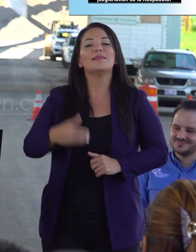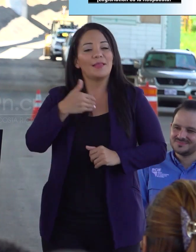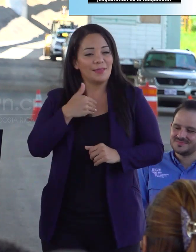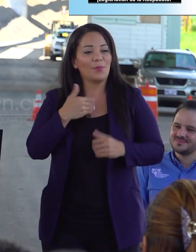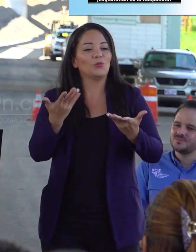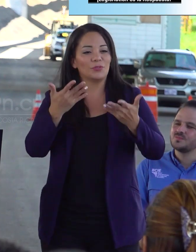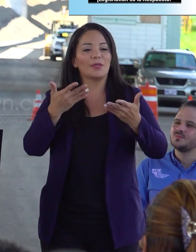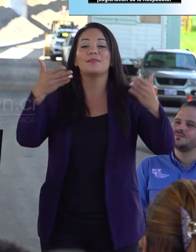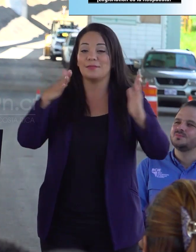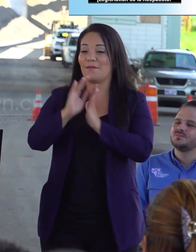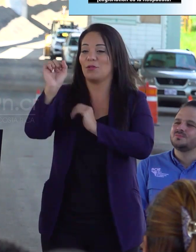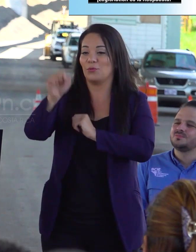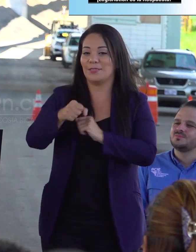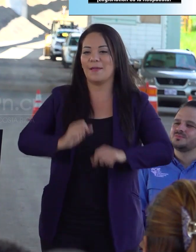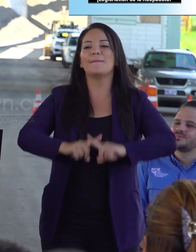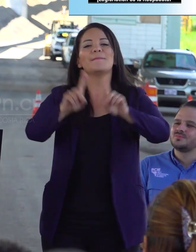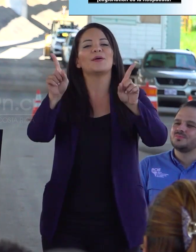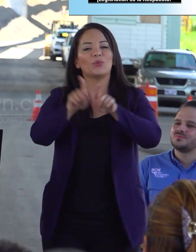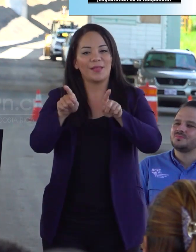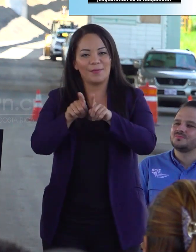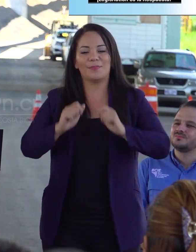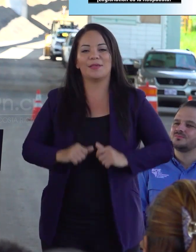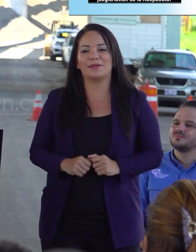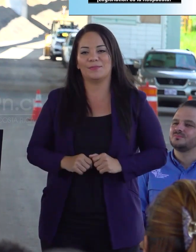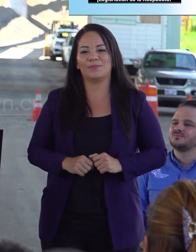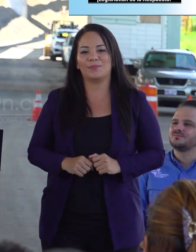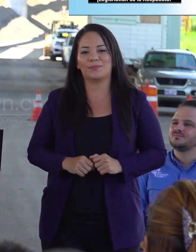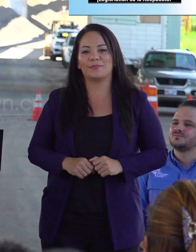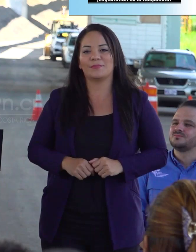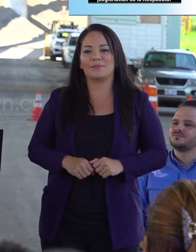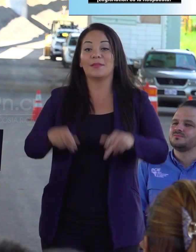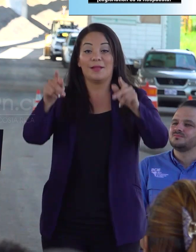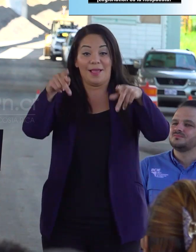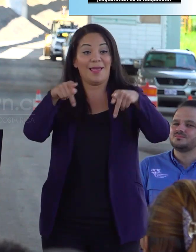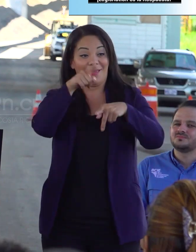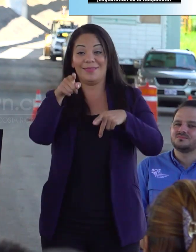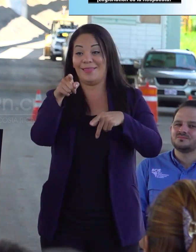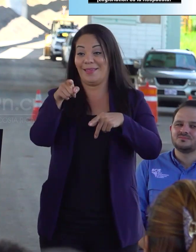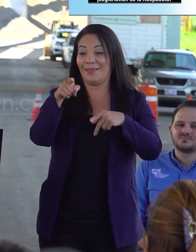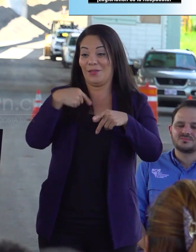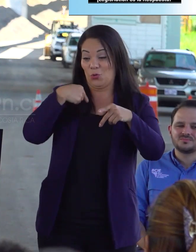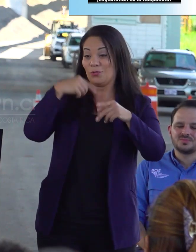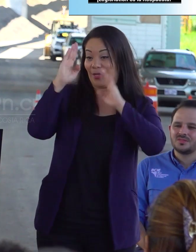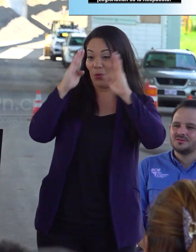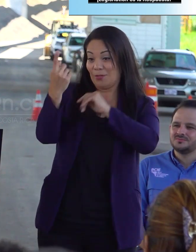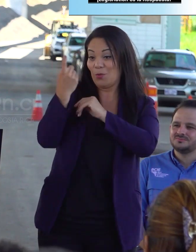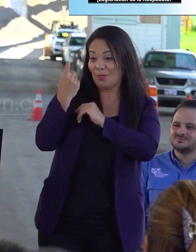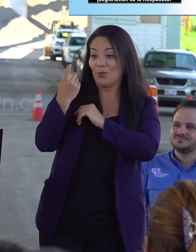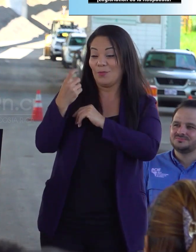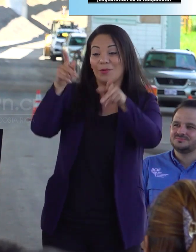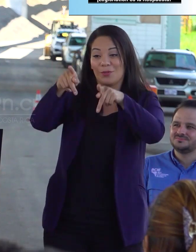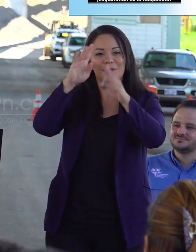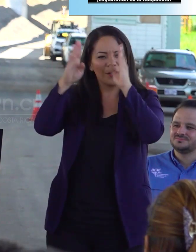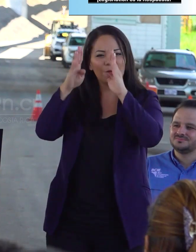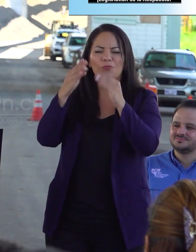tenemos desafíos. Pero también a la gente, aquí acabo de saludar, que me saludaron de